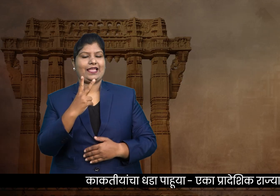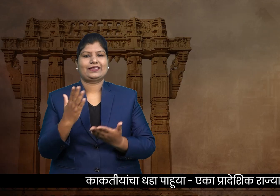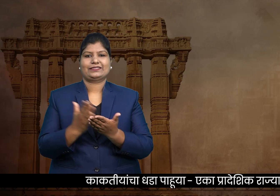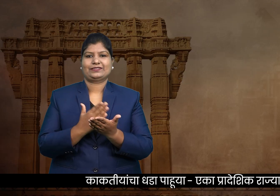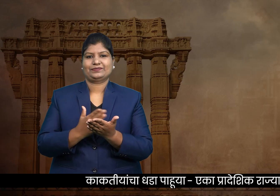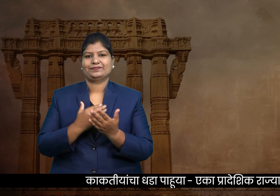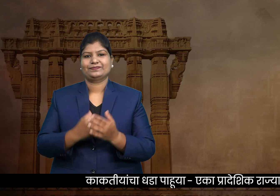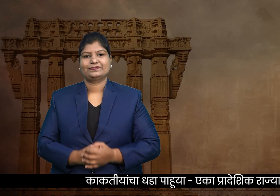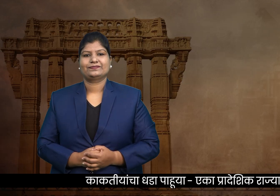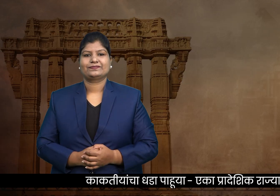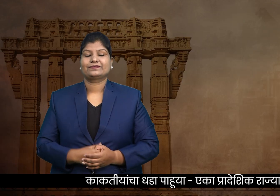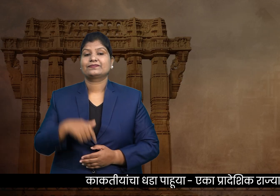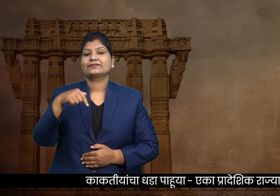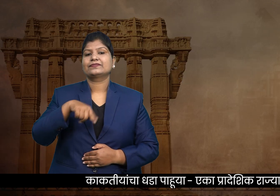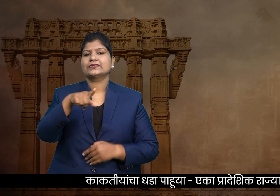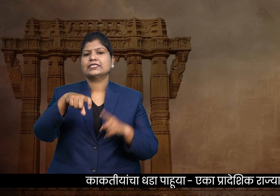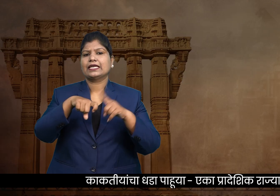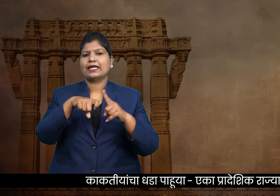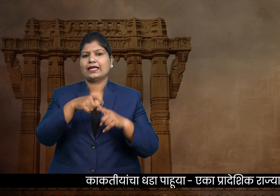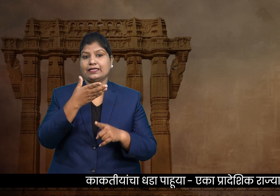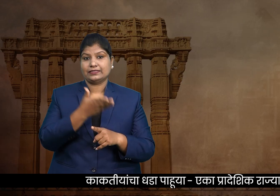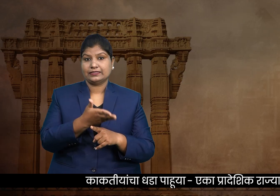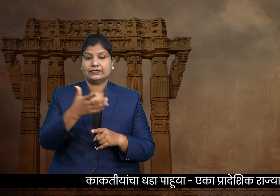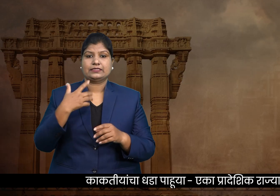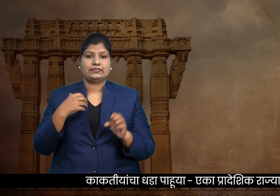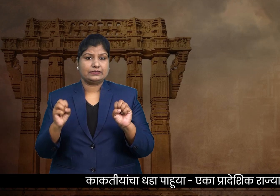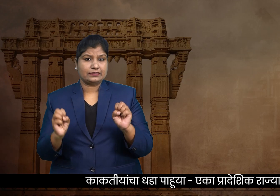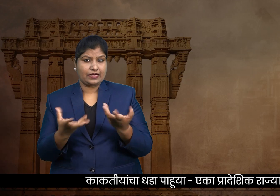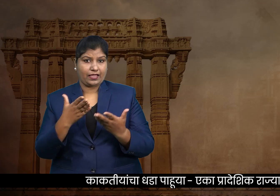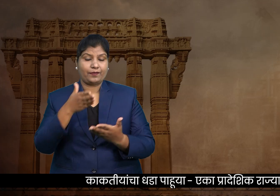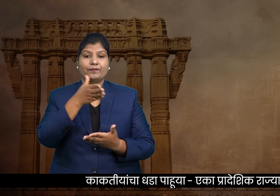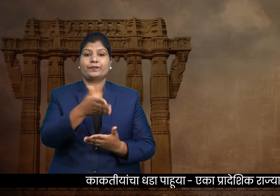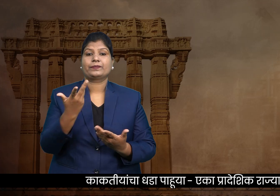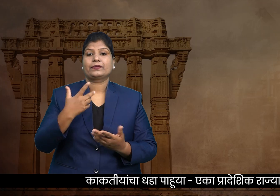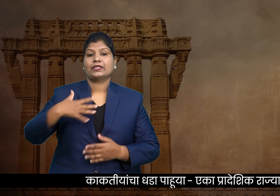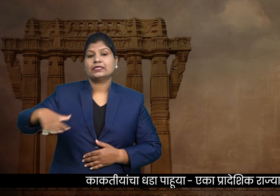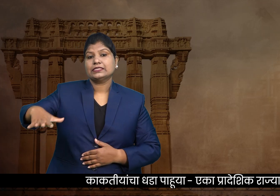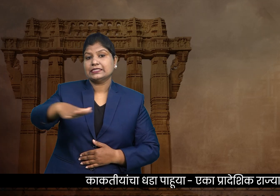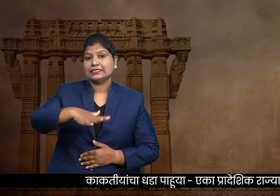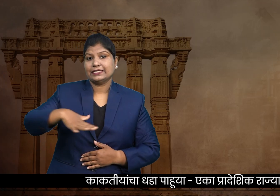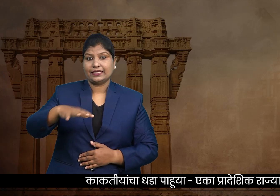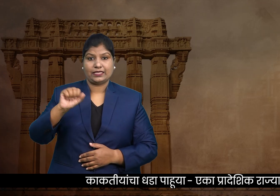काकतीयांचा धडा पाहूया. एका प्रादेशिक राज्याचा उदय.